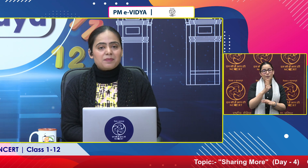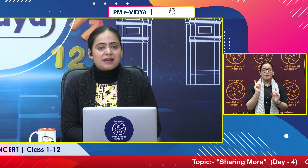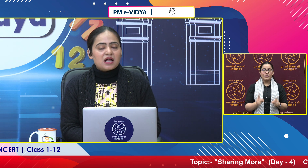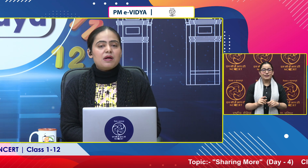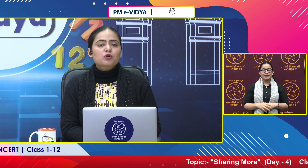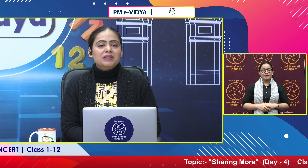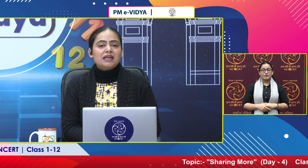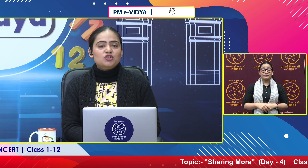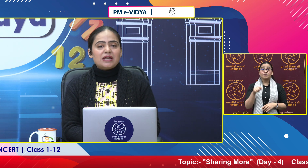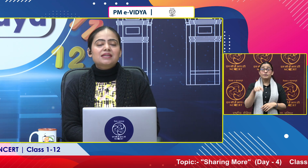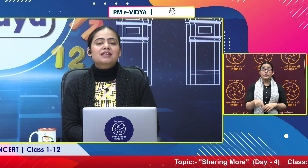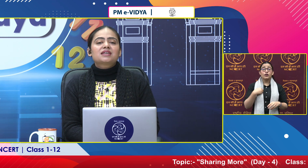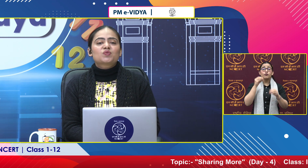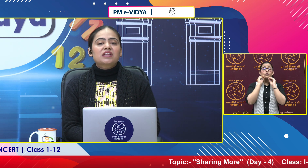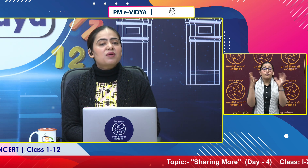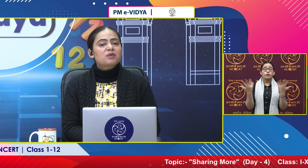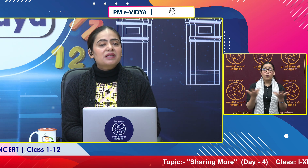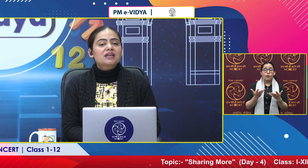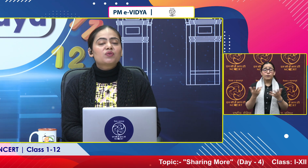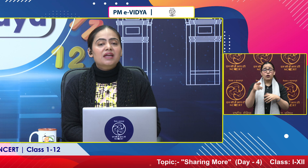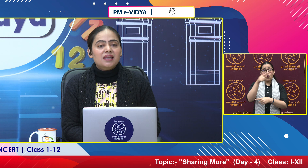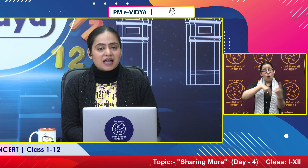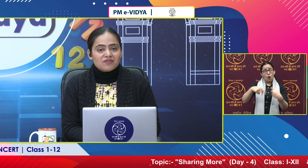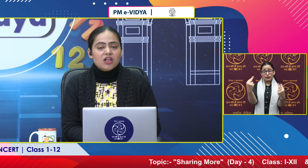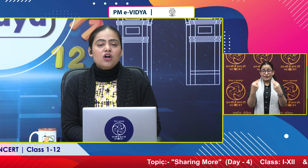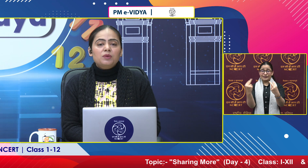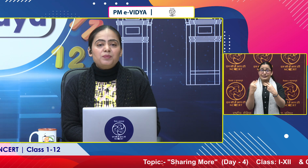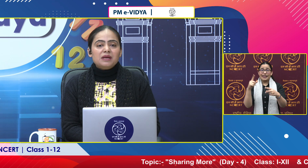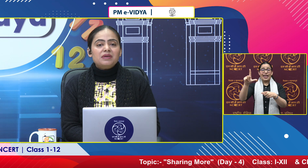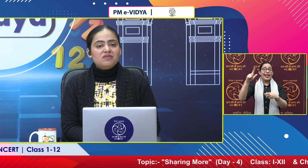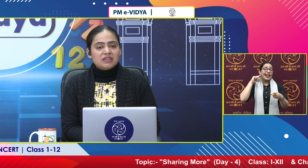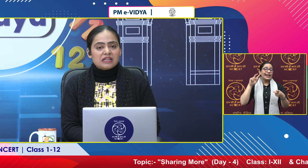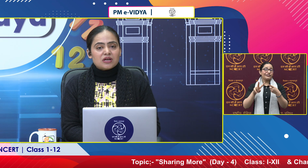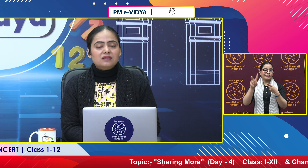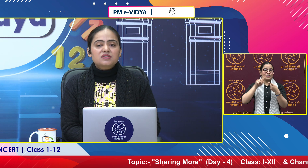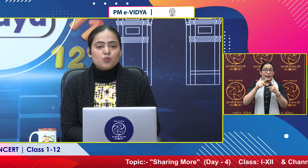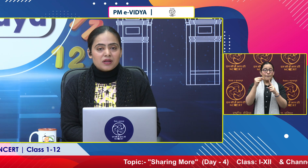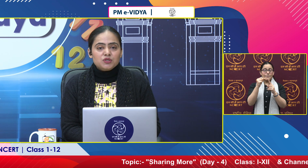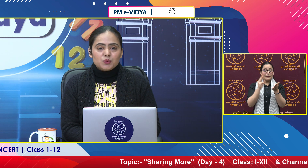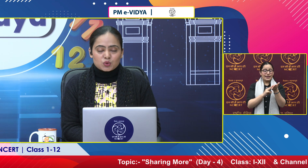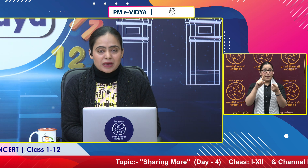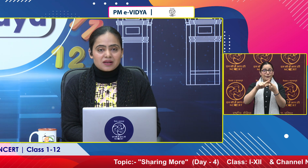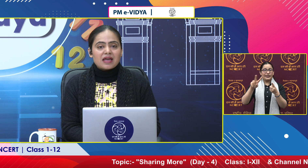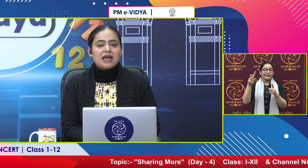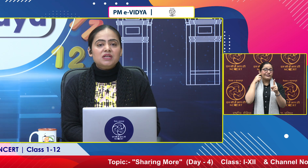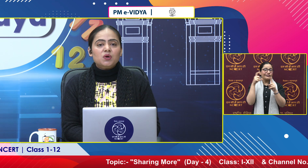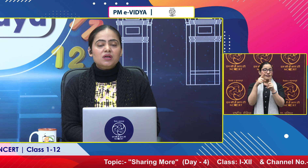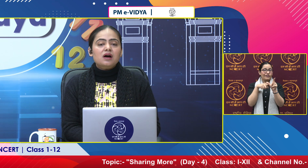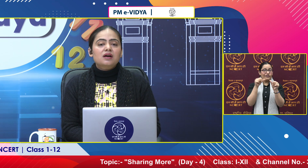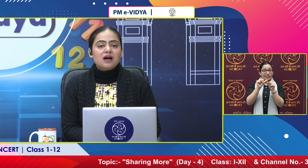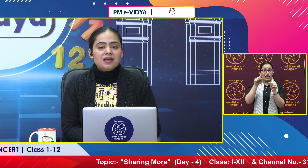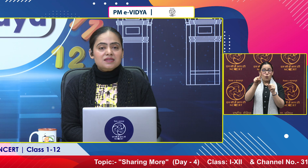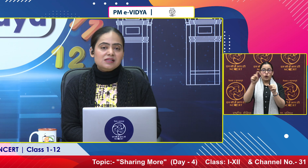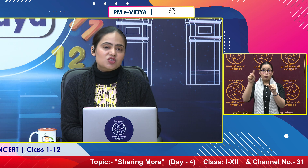लेकिन सबसे पहले हम आपको बताना चाहेंगे कि इस वक्त आप हमें देख रहे हैं लाइव ऑन PME विद्या चैनल्स 1 to 12 एंड